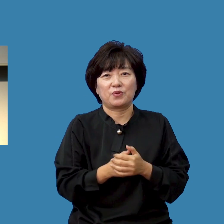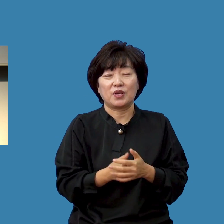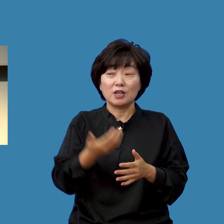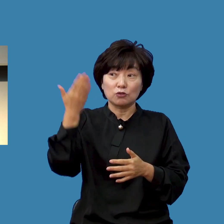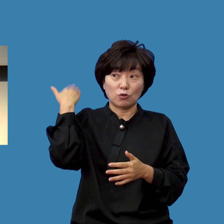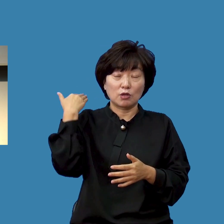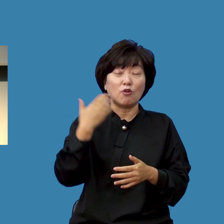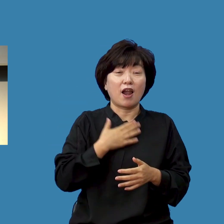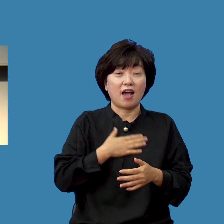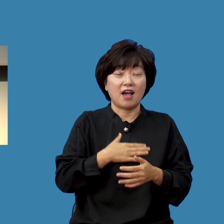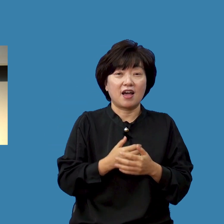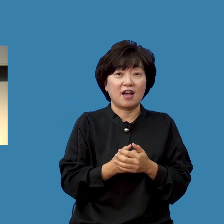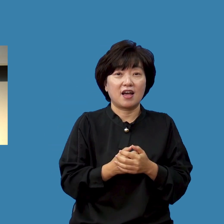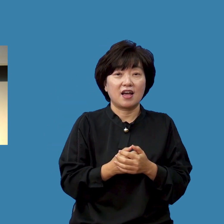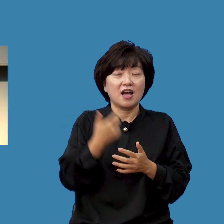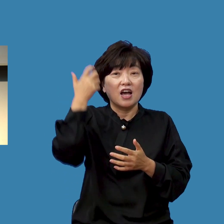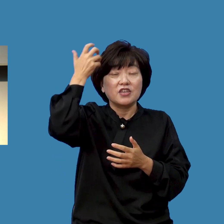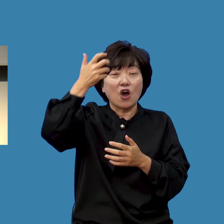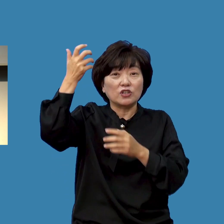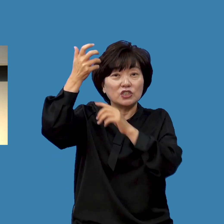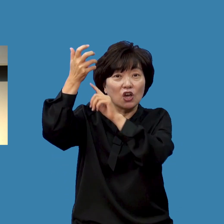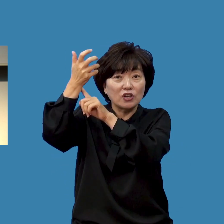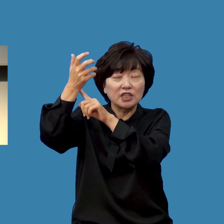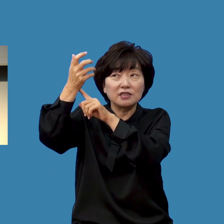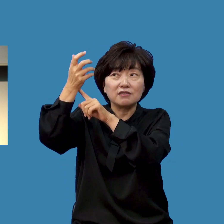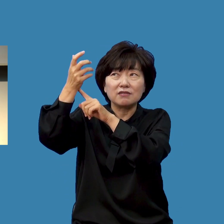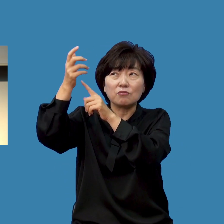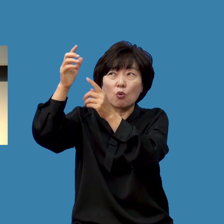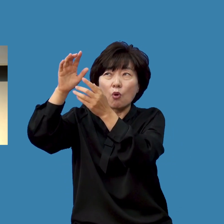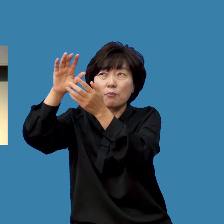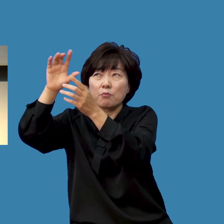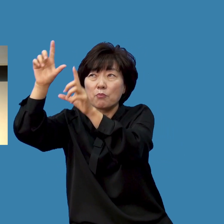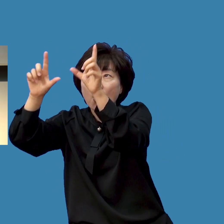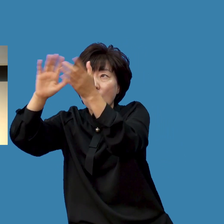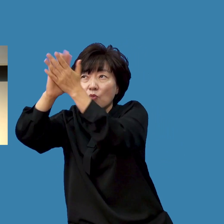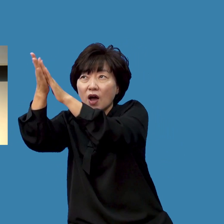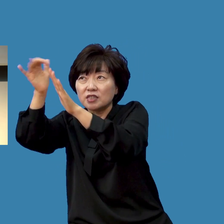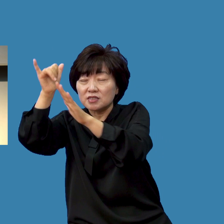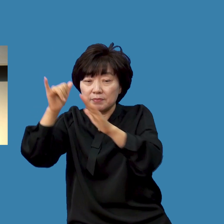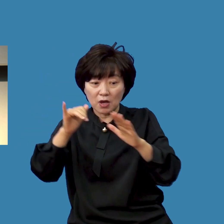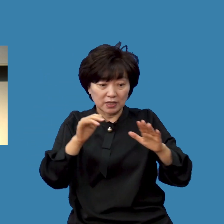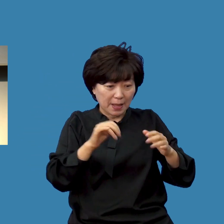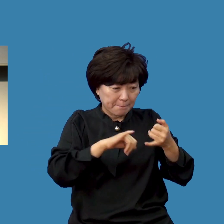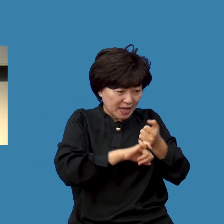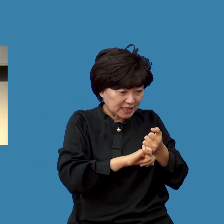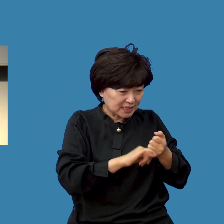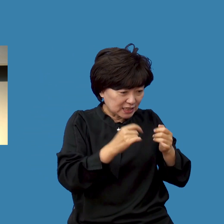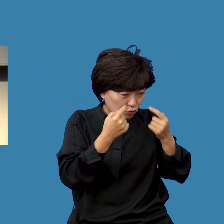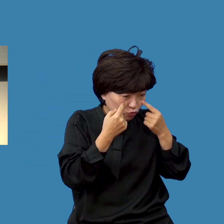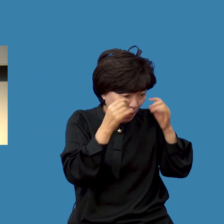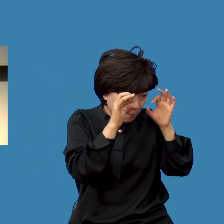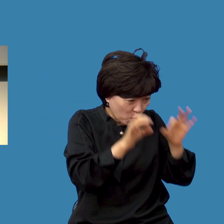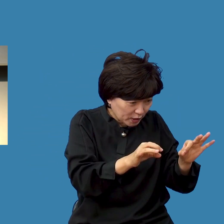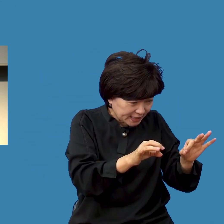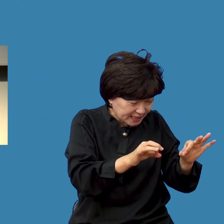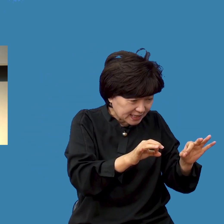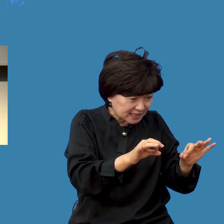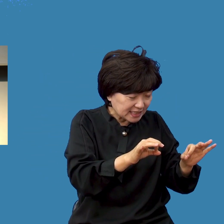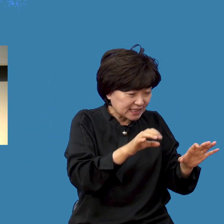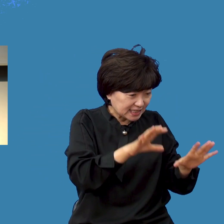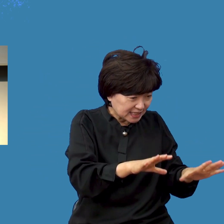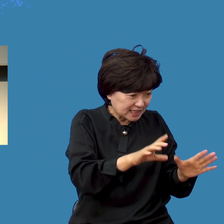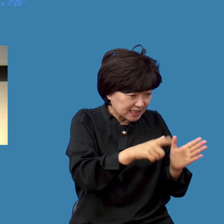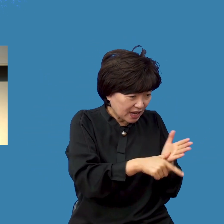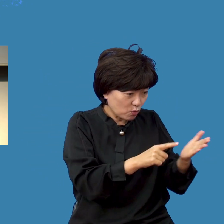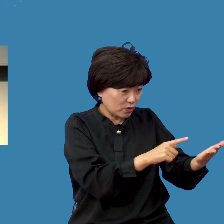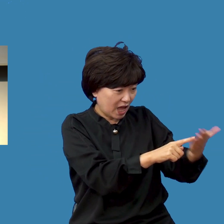우리가 살펴봤습니다. 영적인 실체에 뭔가 변화가 일어나면 그것은 반드시 보이는 세계에 반영이 되는데 그